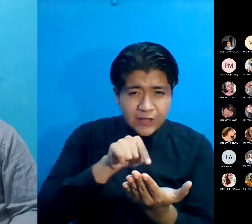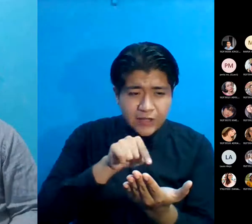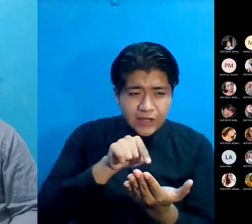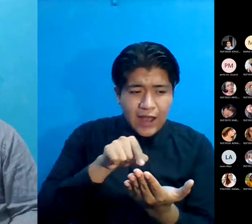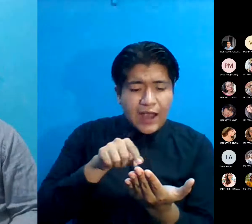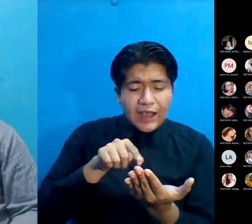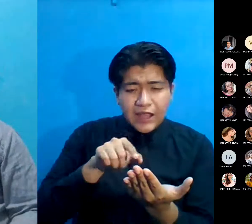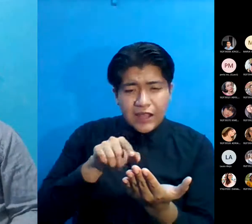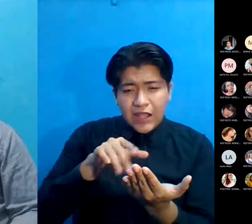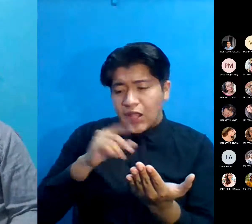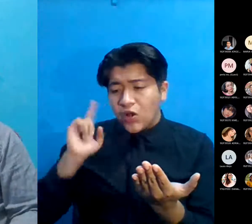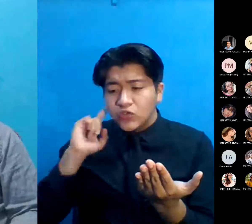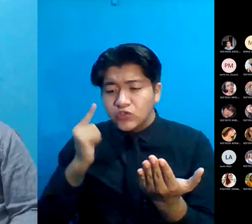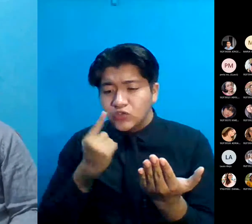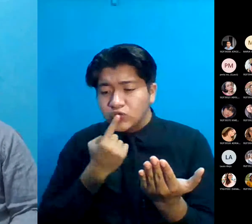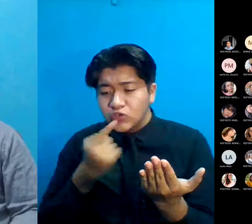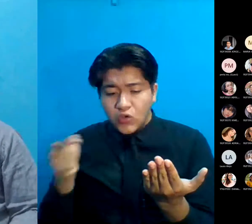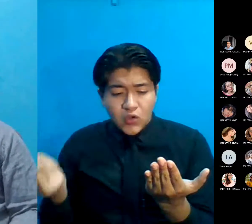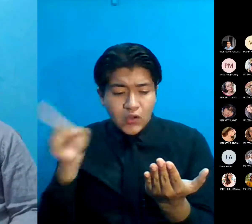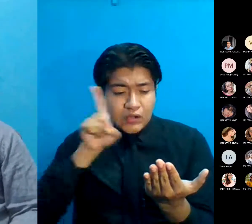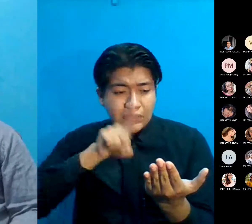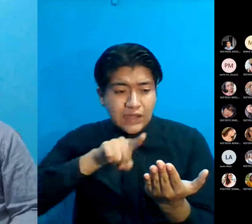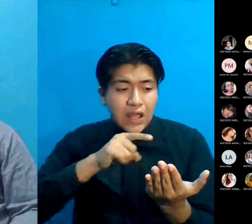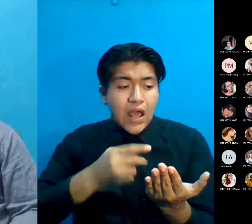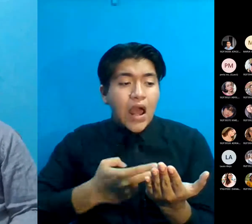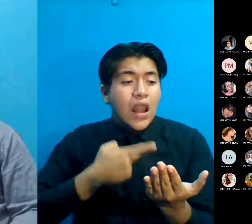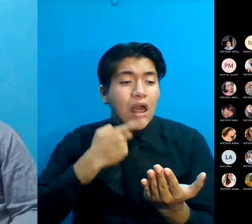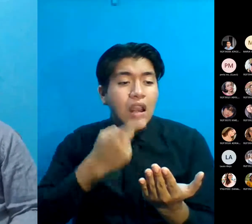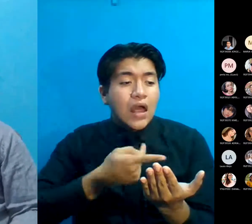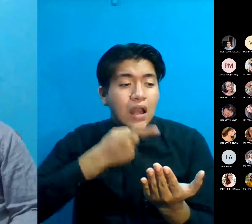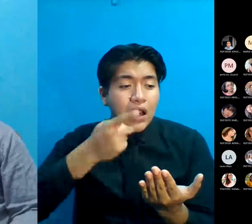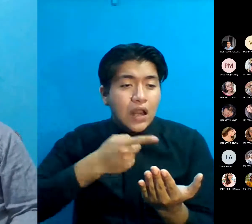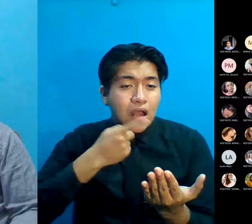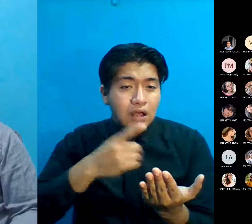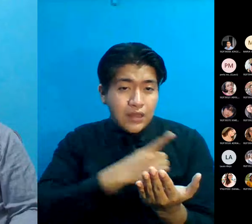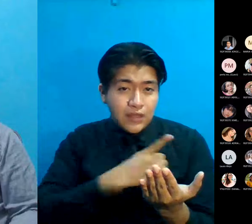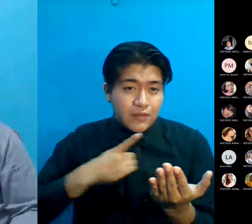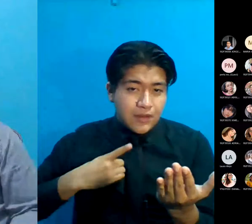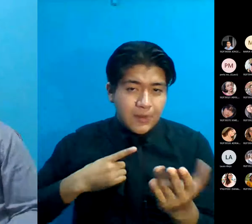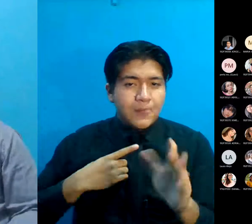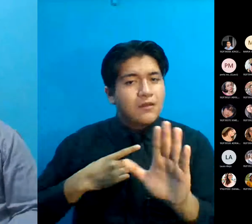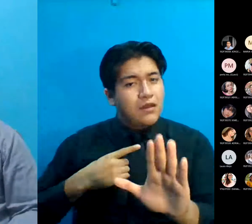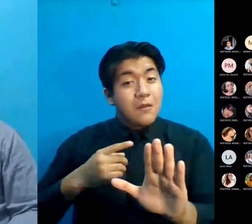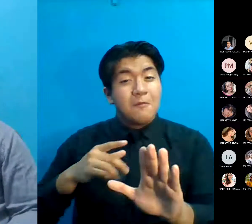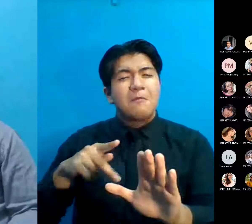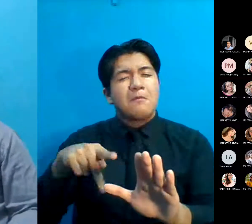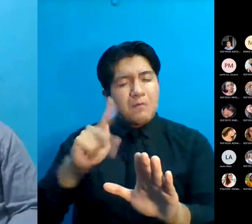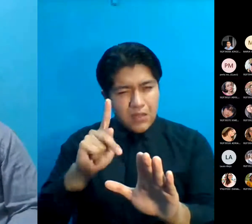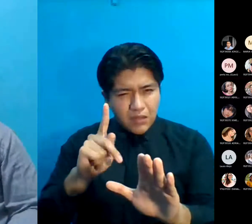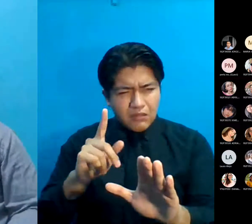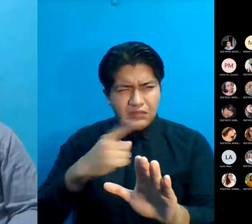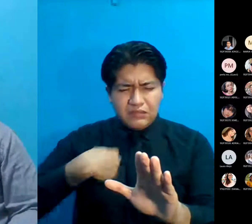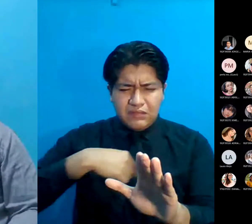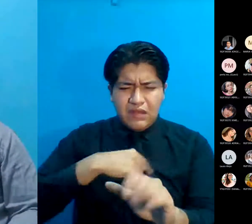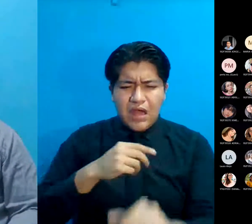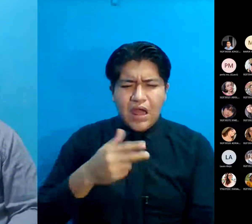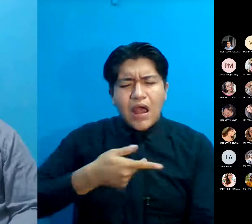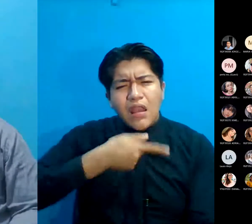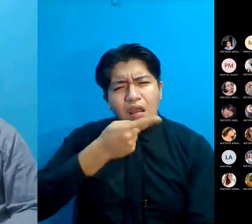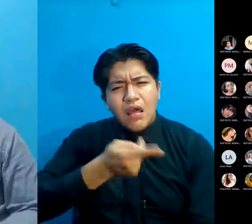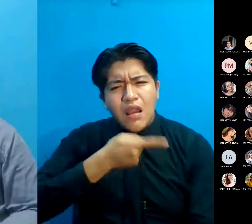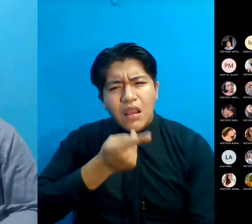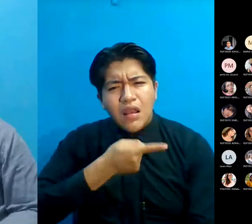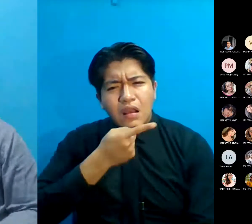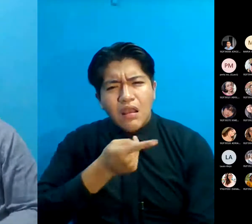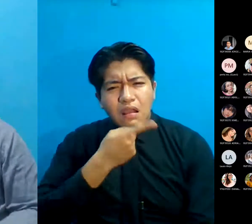sordos debían hablar español. Pero creo que también deberíamos entender qué es hablar, porque cuando siempre decimos no, pues